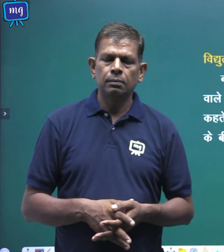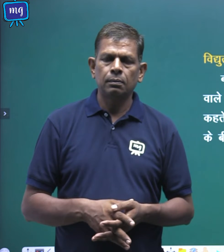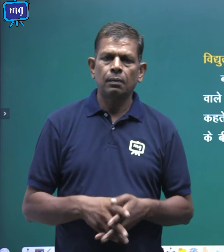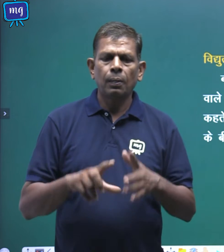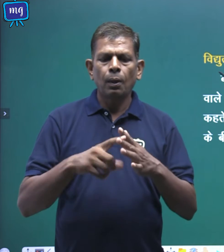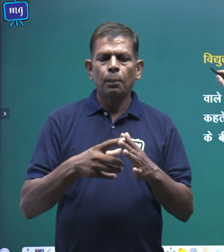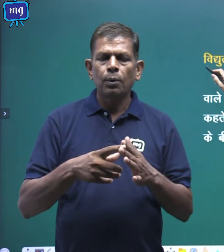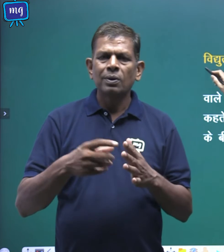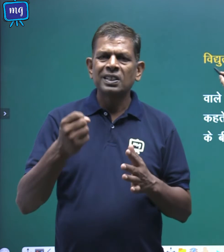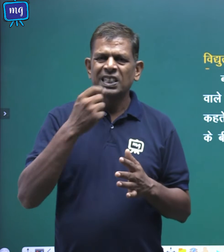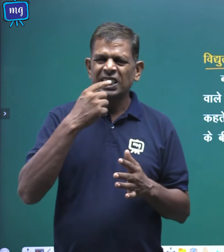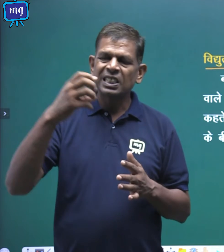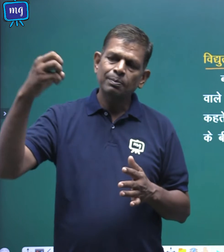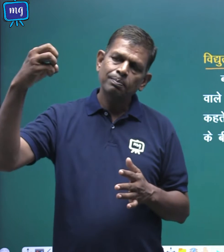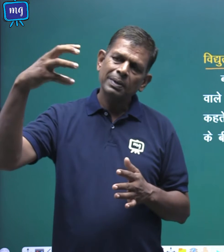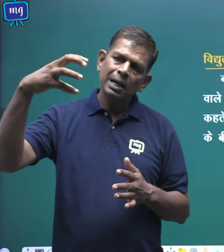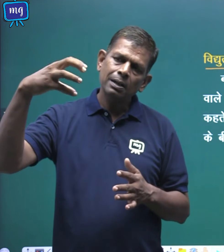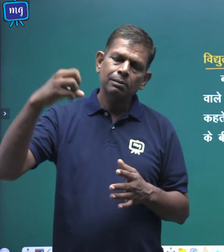विद्युत बल्ब।